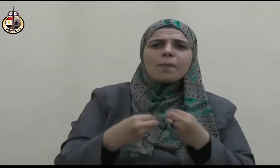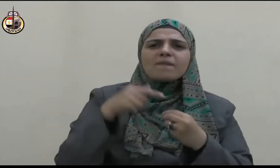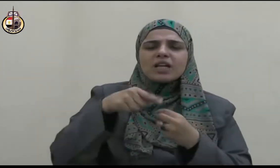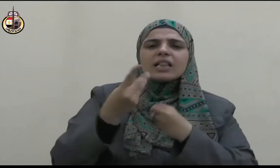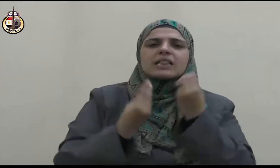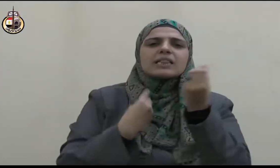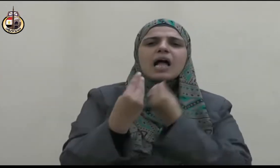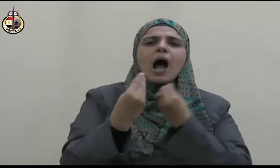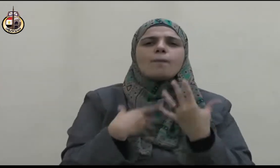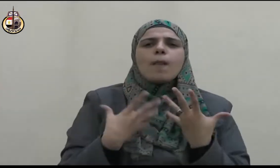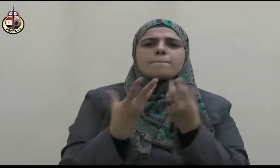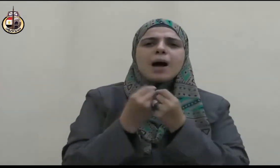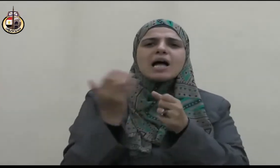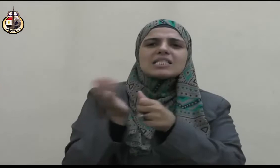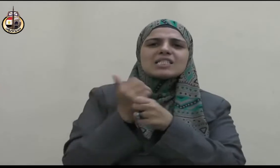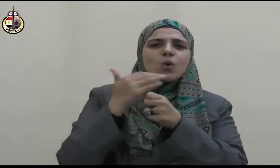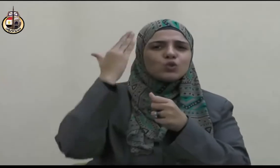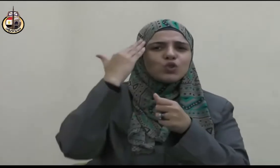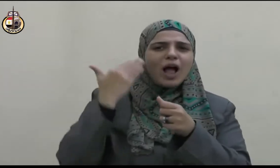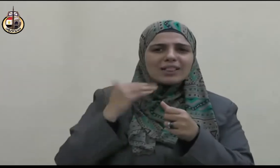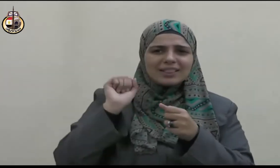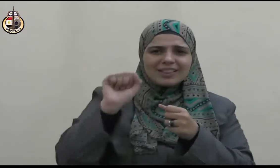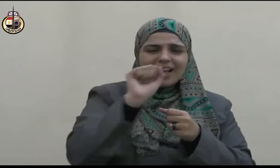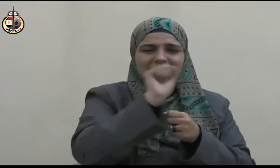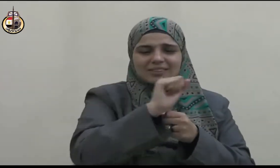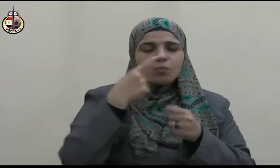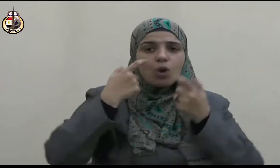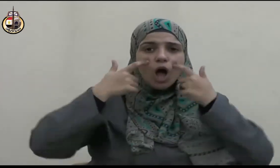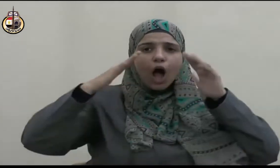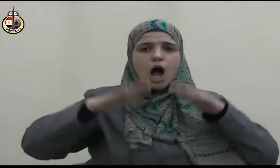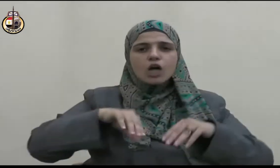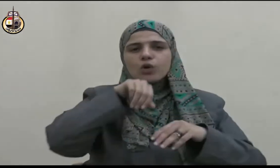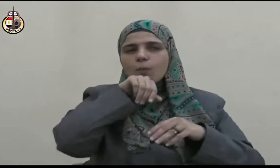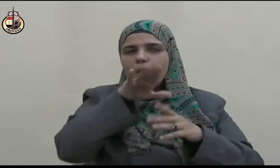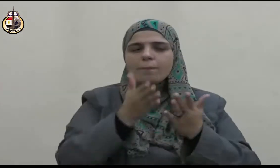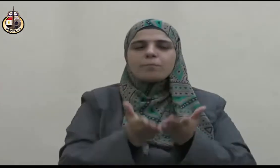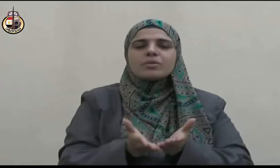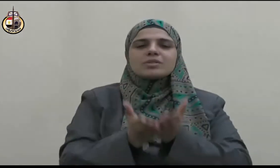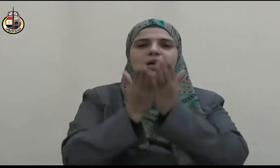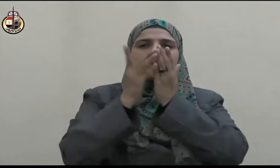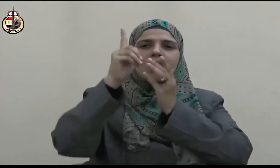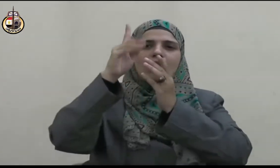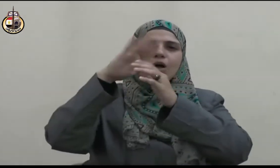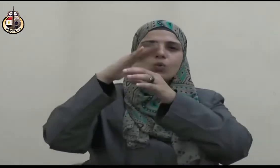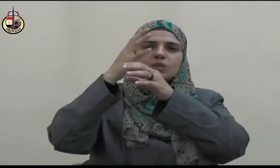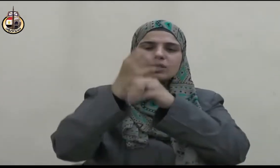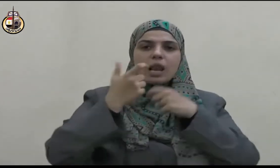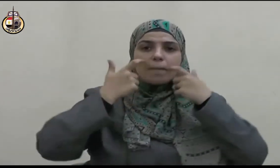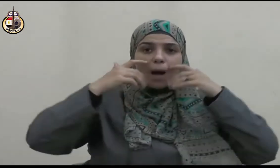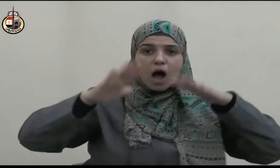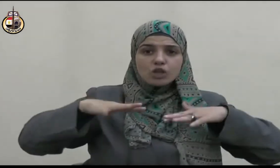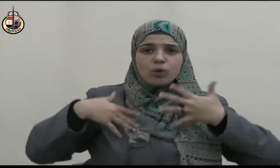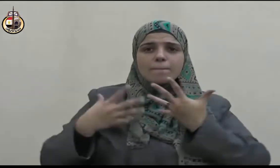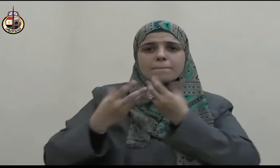فكان صلى الله عليه وسلم زوجا عطوفا يتلطف مع نسائه